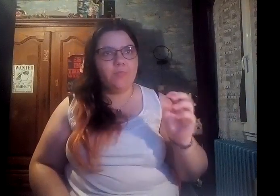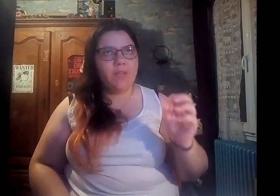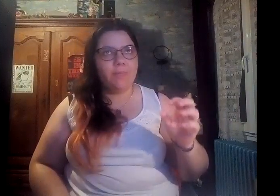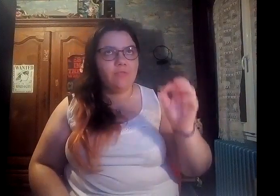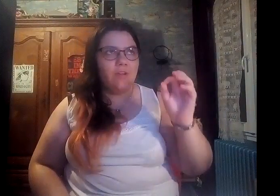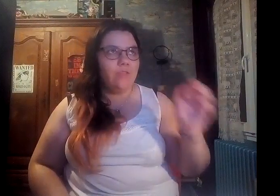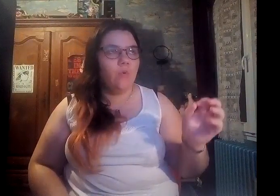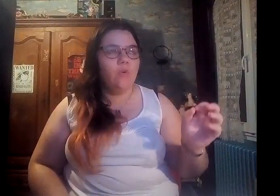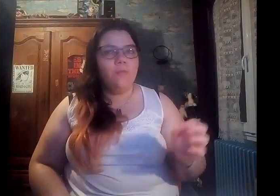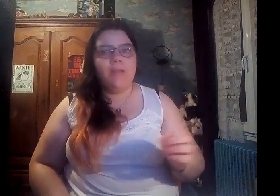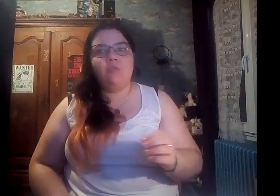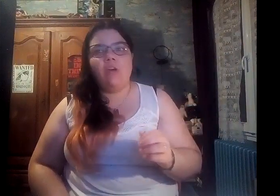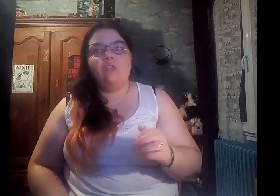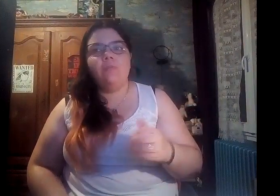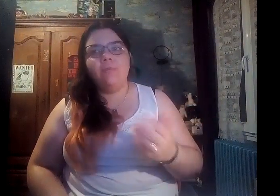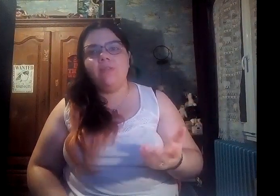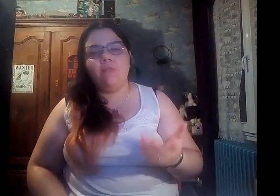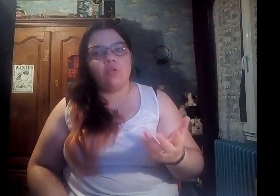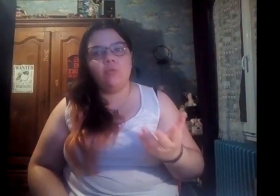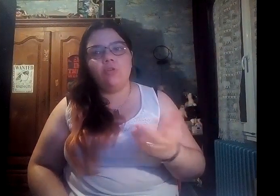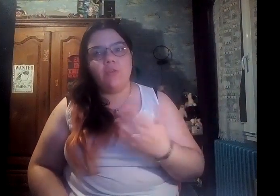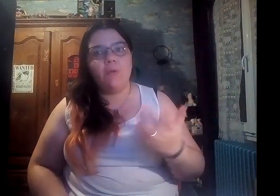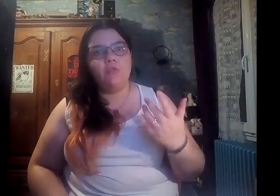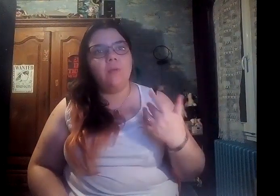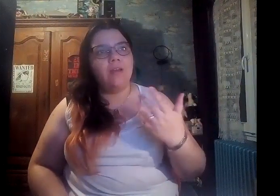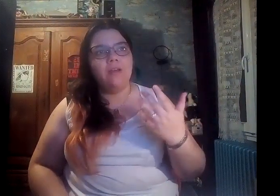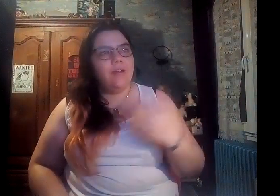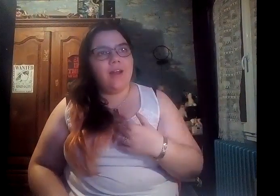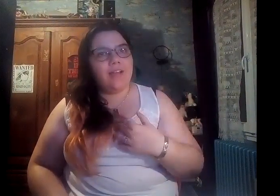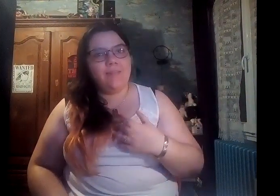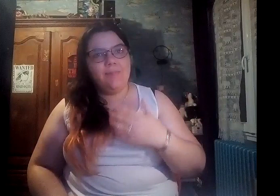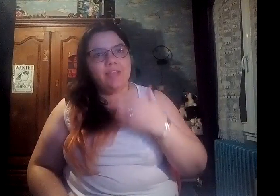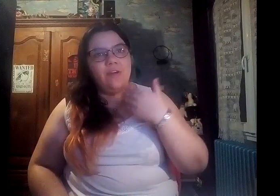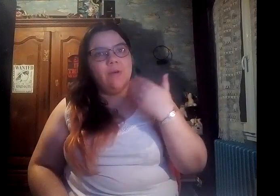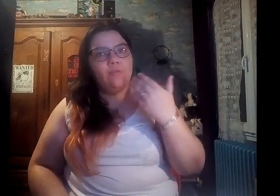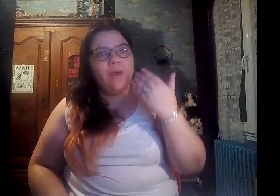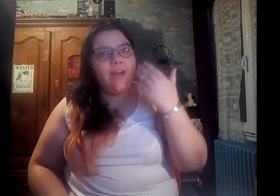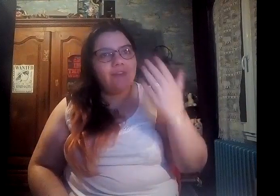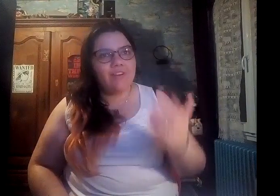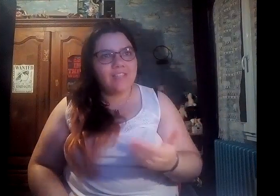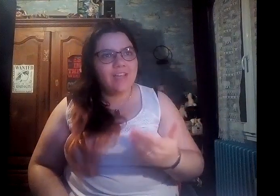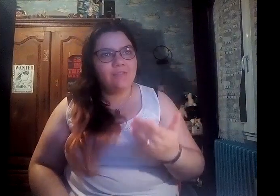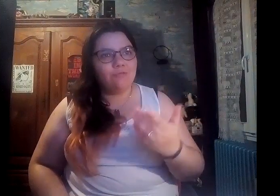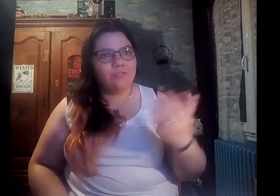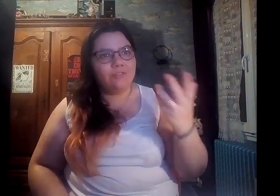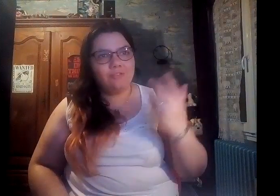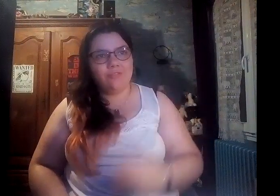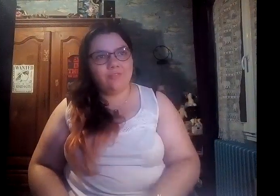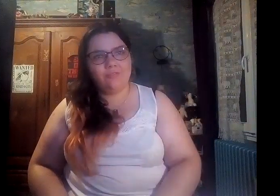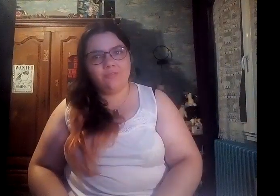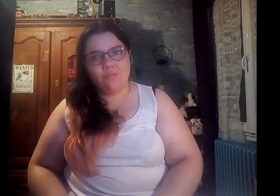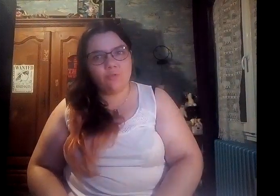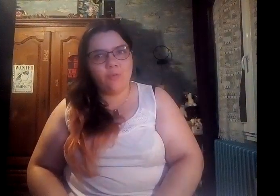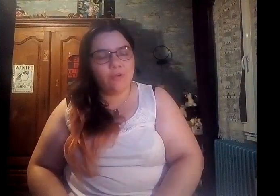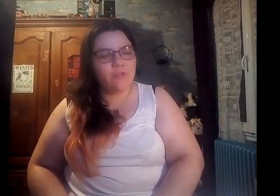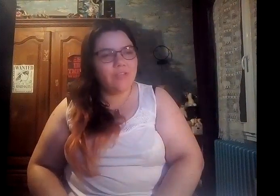français je vais avoir du mal à l'accepter j'ai avoir du mal à avaler ça donc franchement pour être